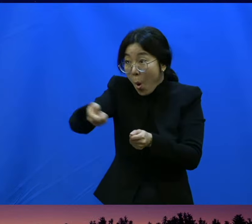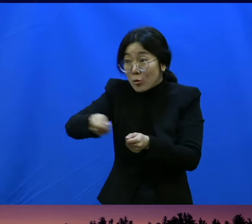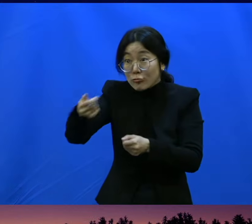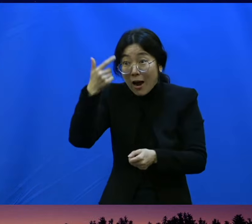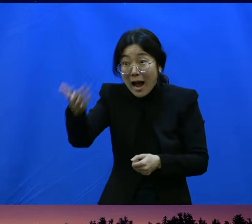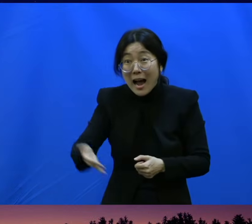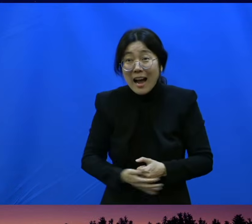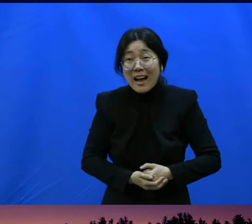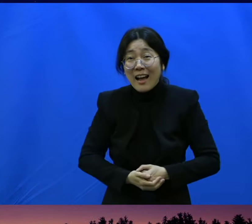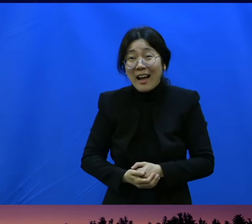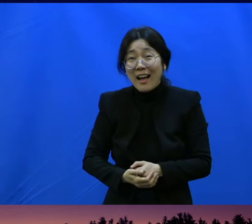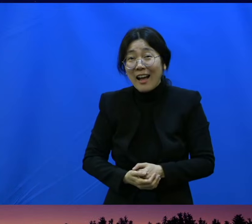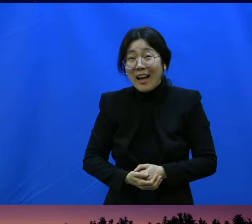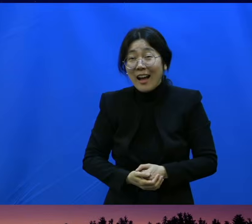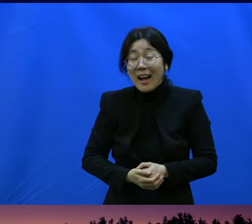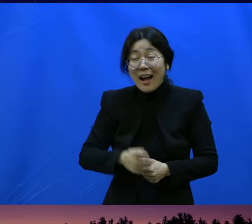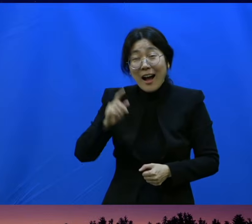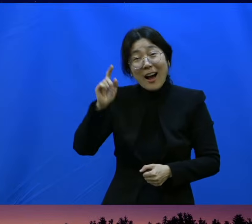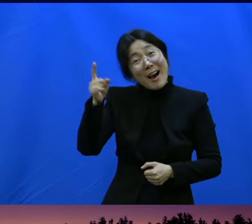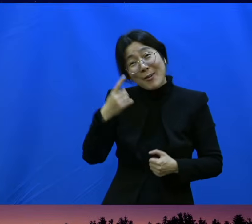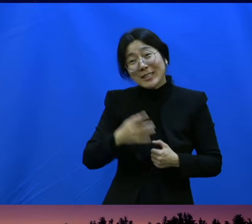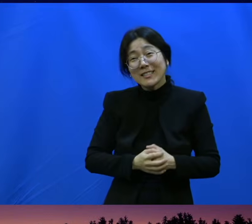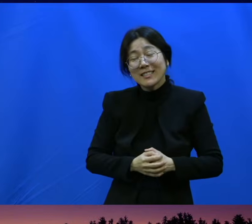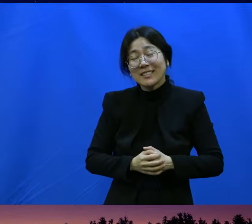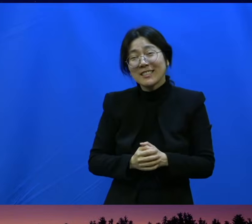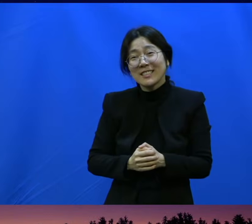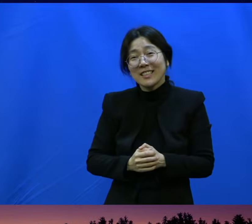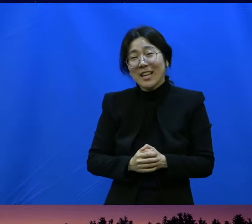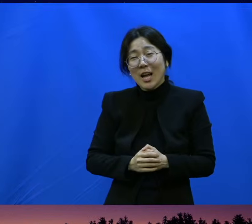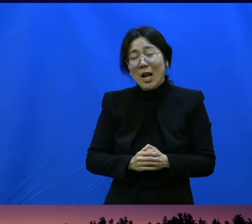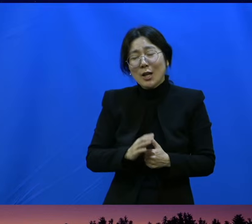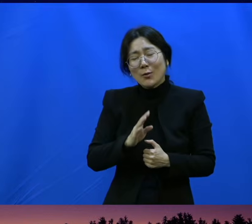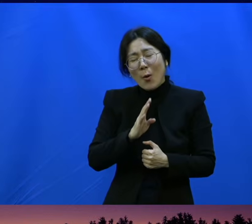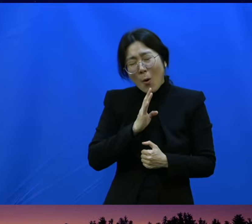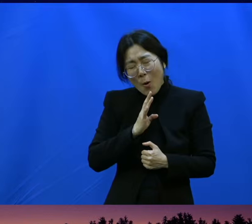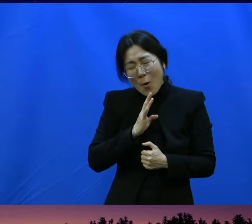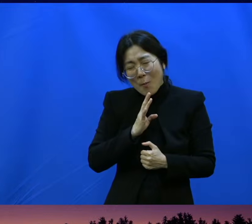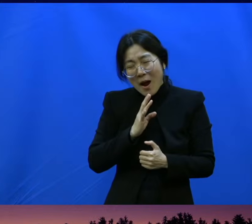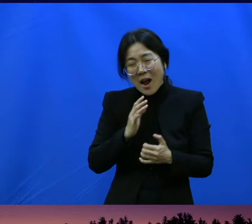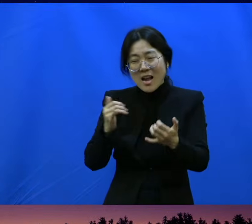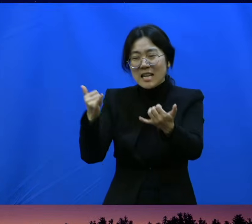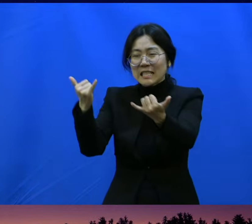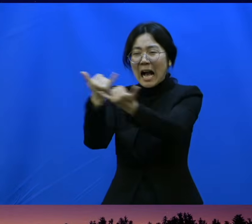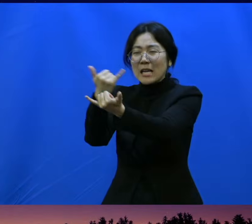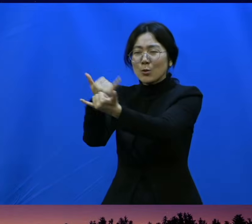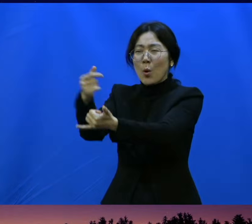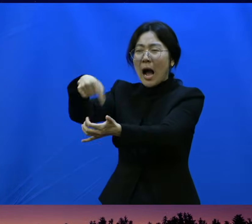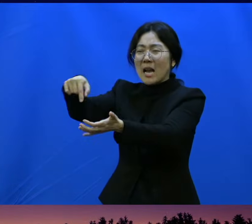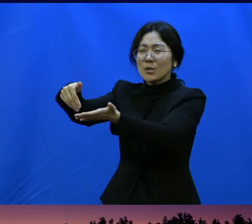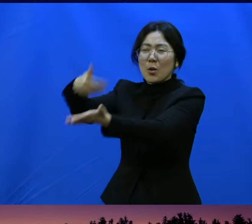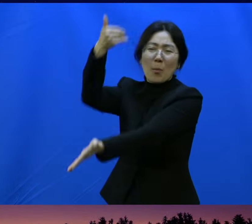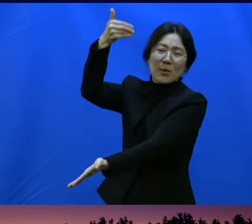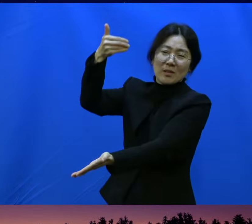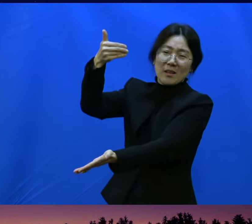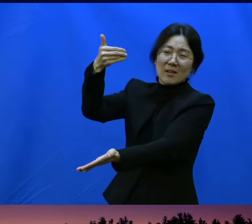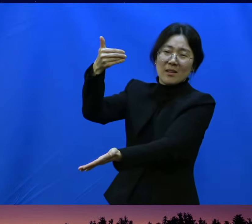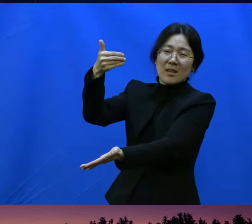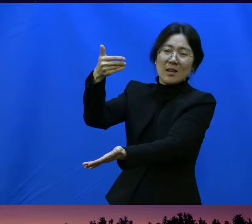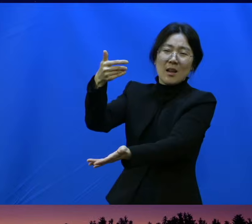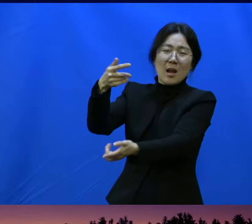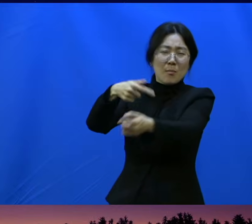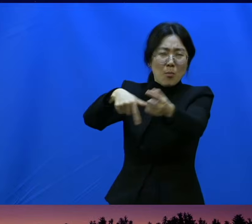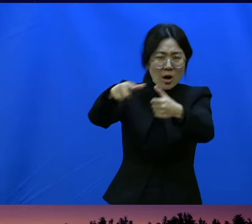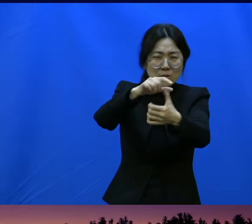400명이에요, 400명. 여러분, 이들은 누구입니까? 의지할 곳이 없는 사람, 가족들도 받아줄 수 없는 사람들, 철저히 내쫓긴